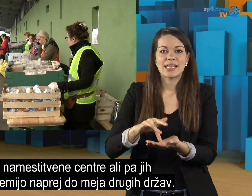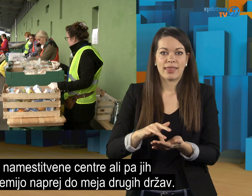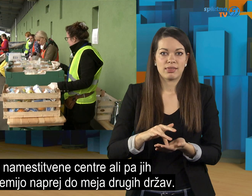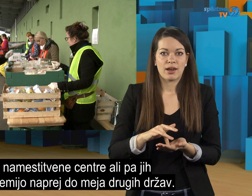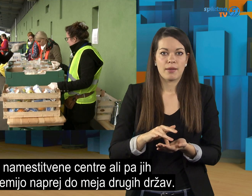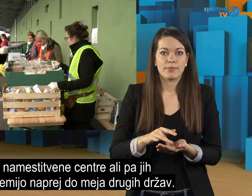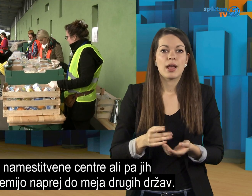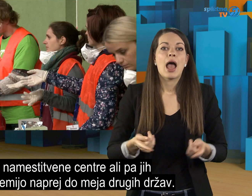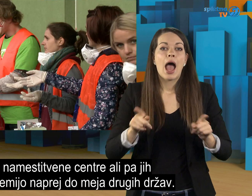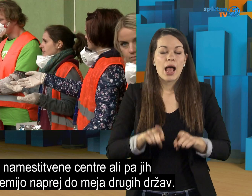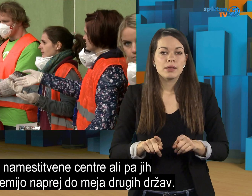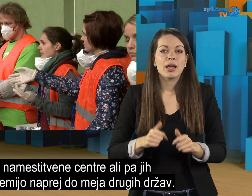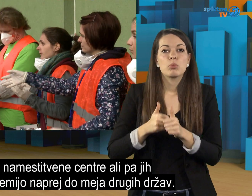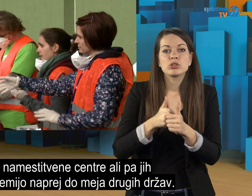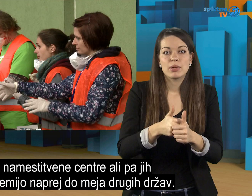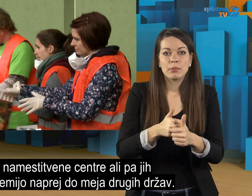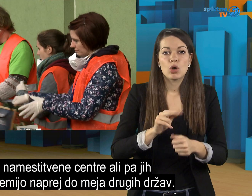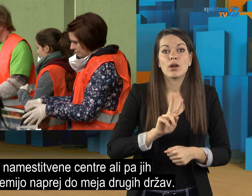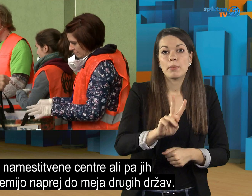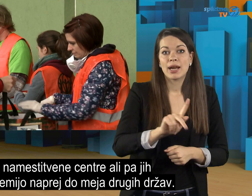jih pospremijo naprej do meja drugih držav.